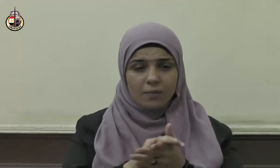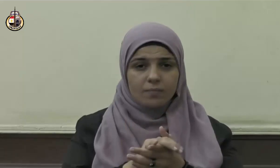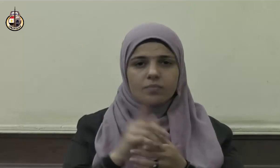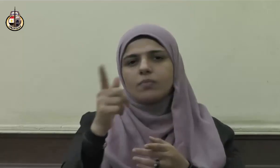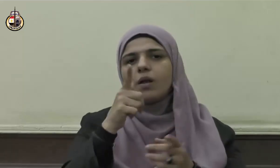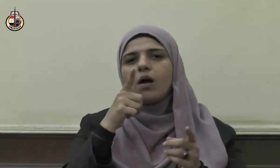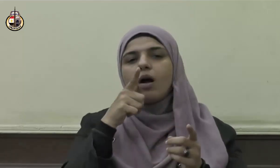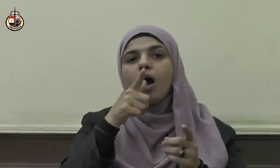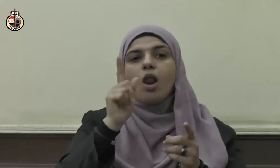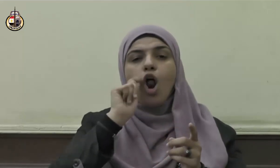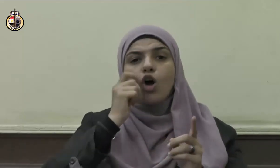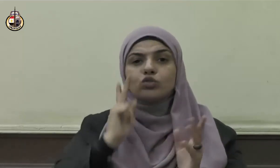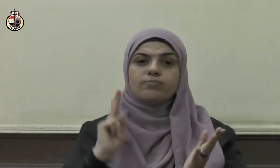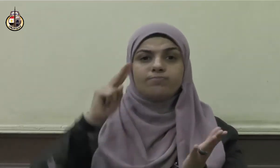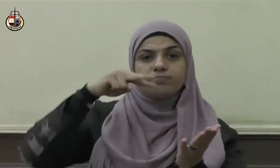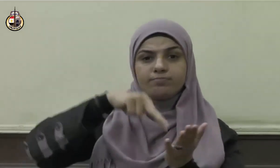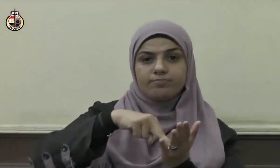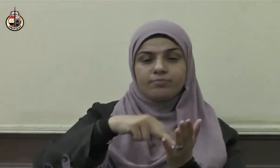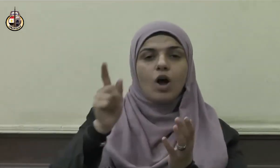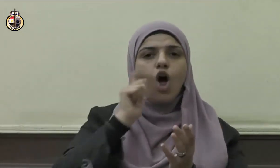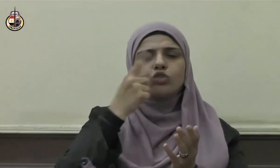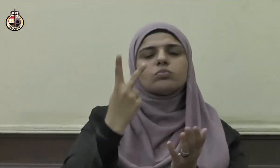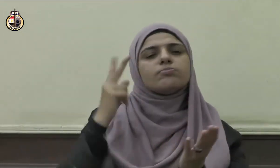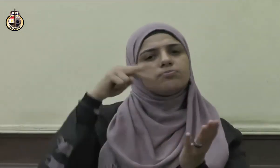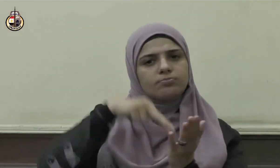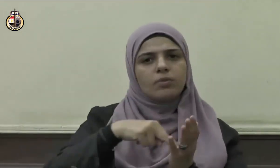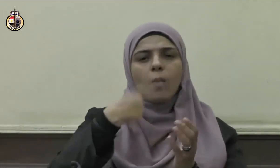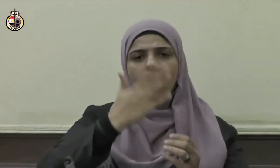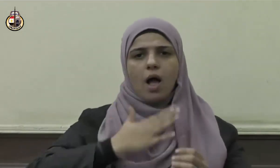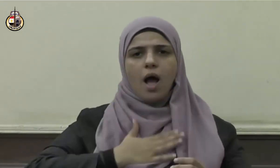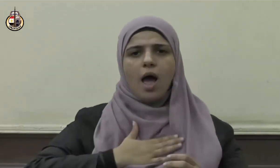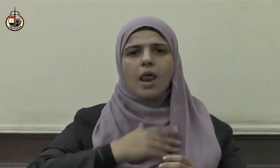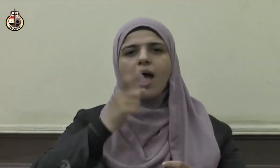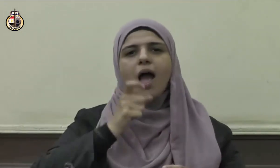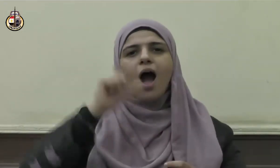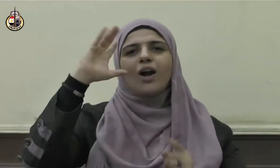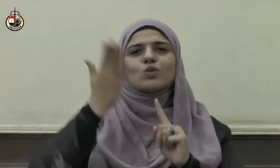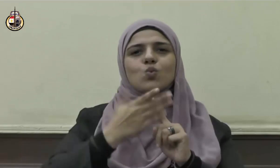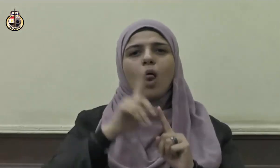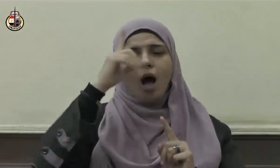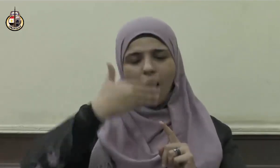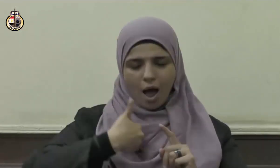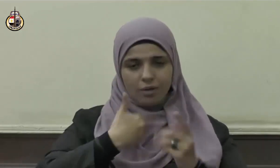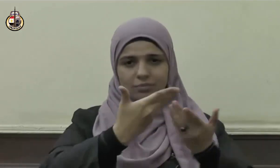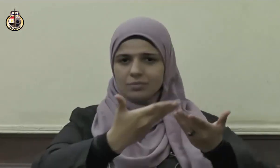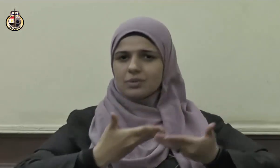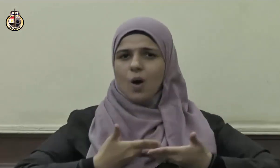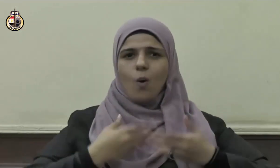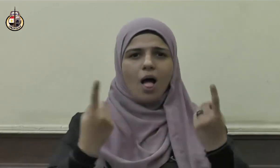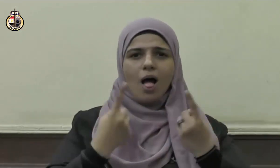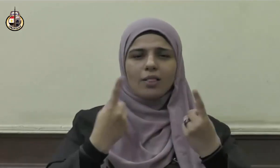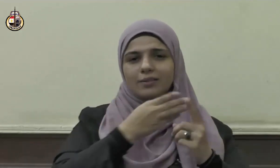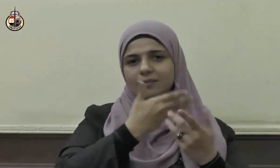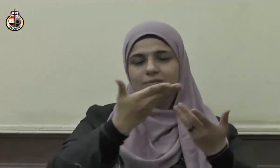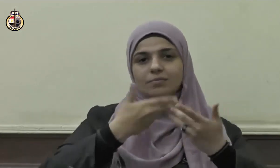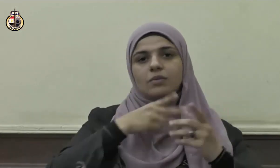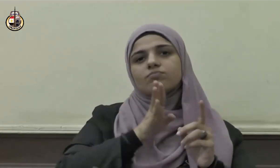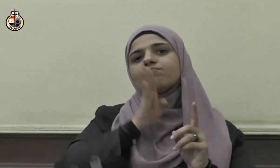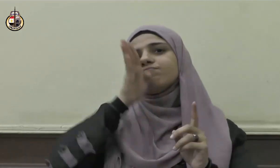فقام رجل من الأنصار فقال ألا يا رسول الله؟ فذهب إلى أهله